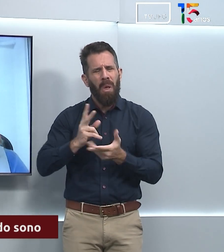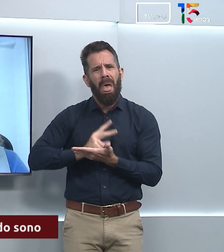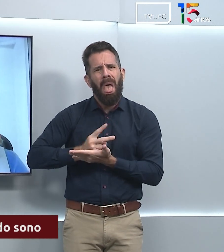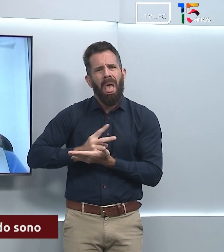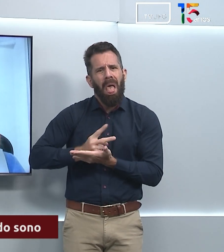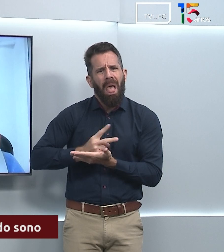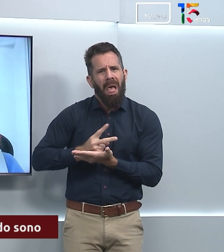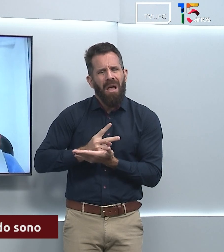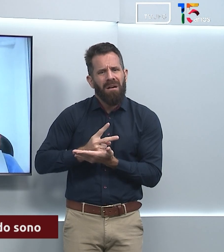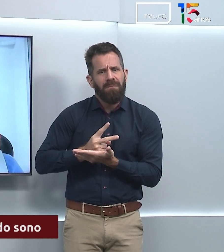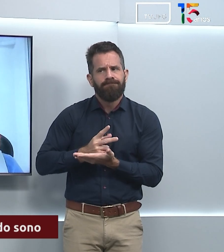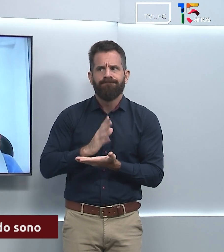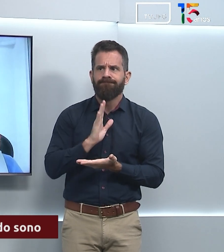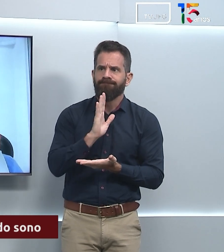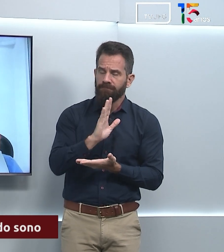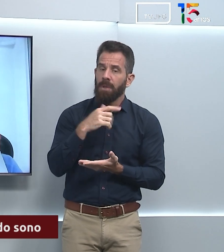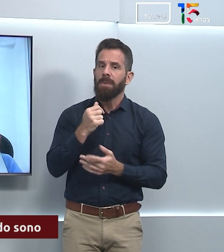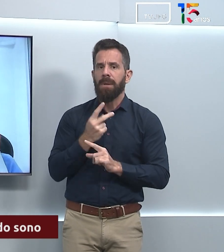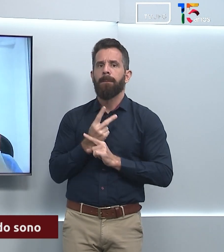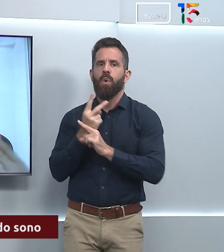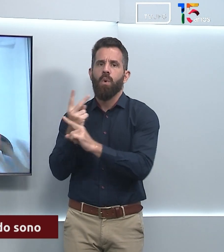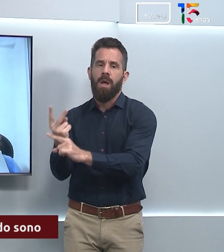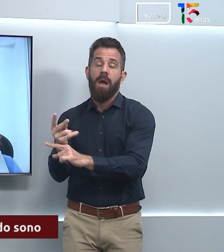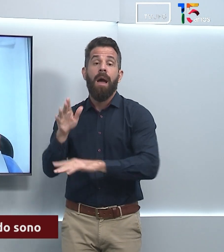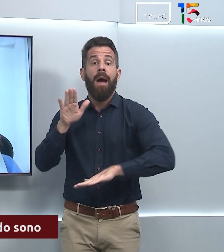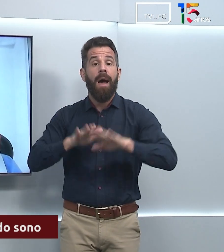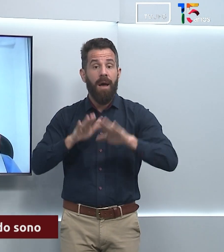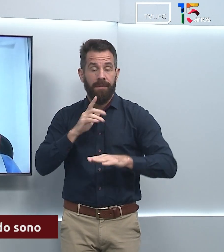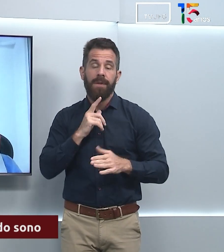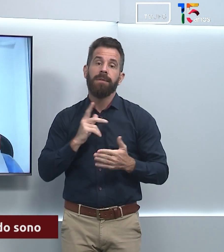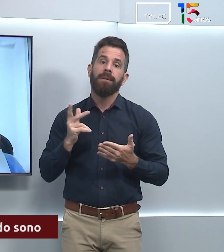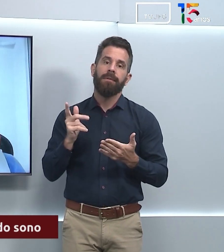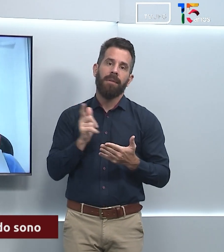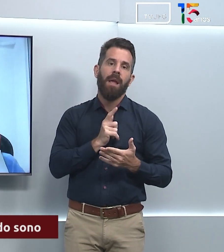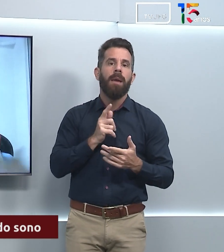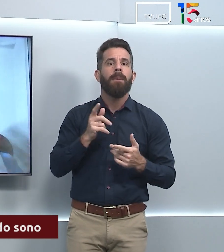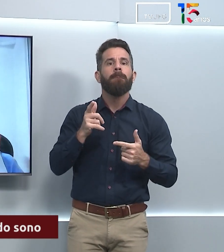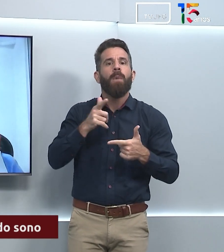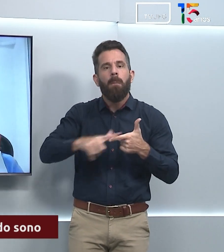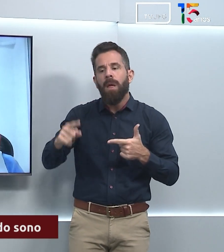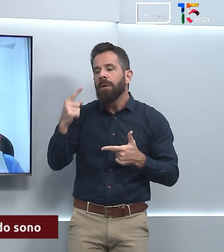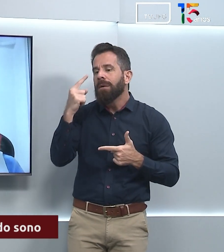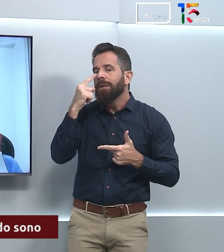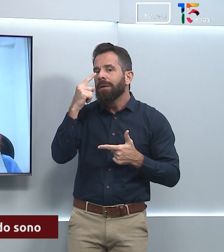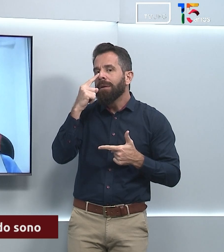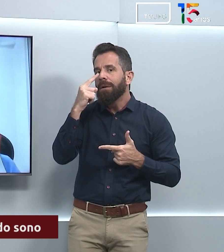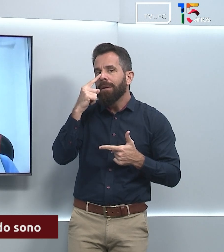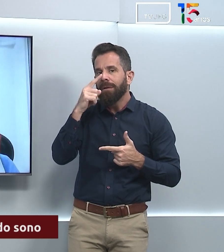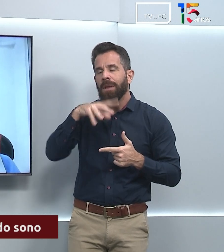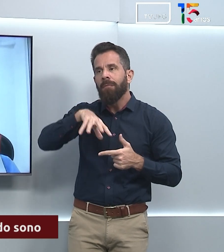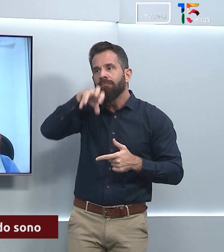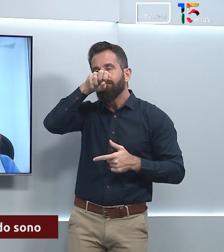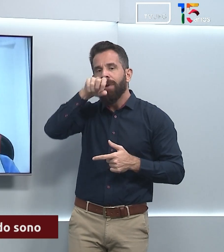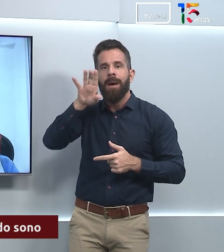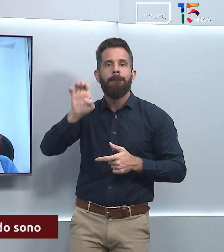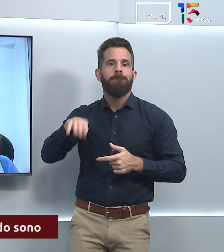apneia do sono, não tem nada a ver com melatonina, mas você tem que desobstruir essa via aérea. Podem ter outras doenças, né, outros problemas de saúde que vão tirar o sono